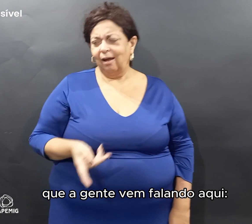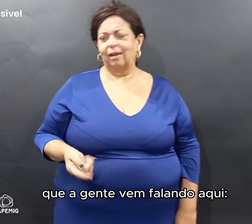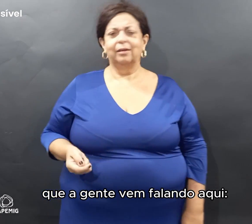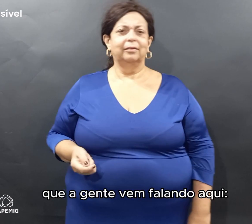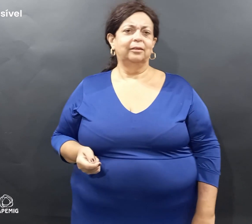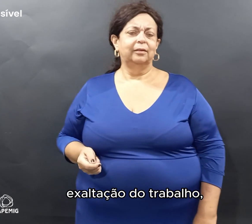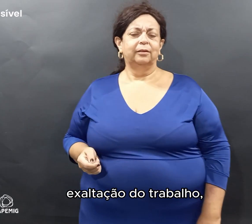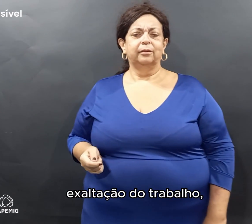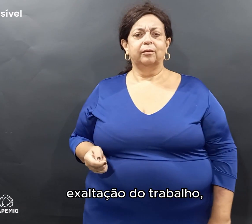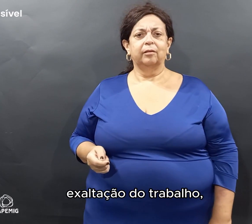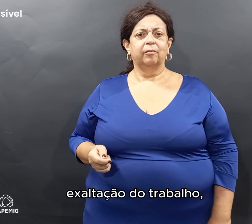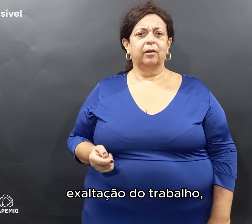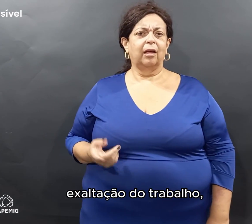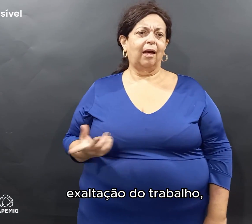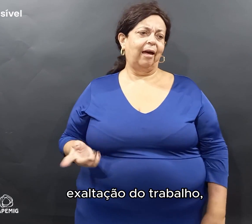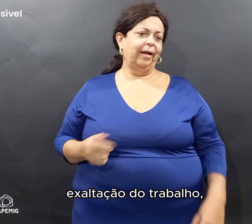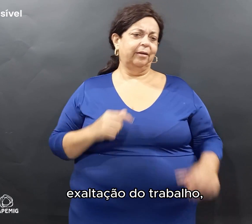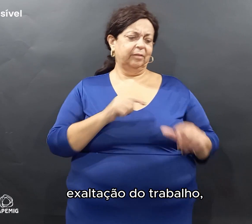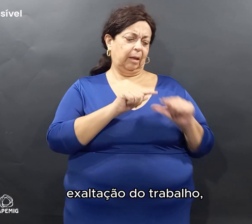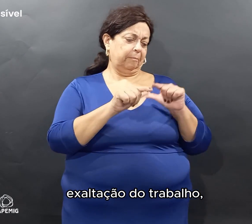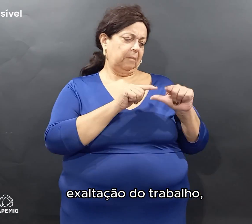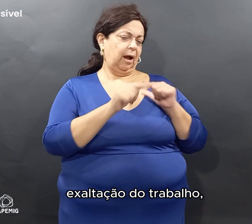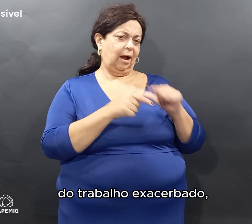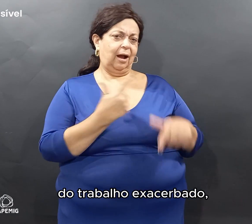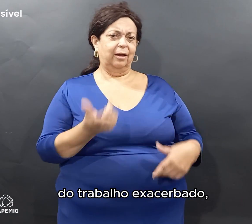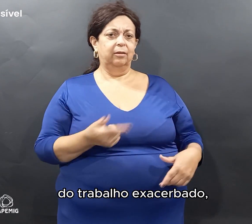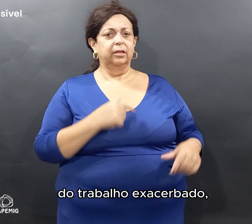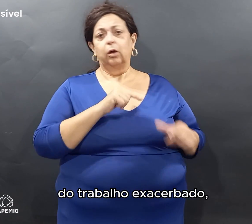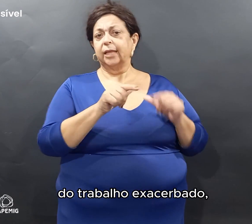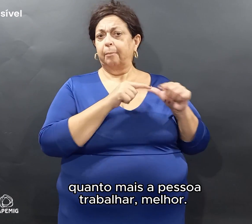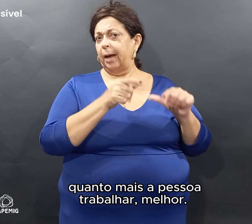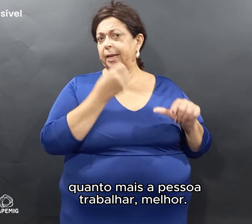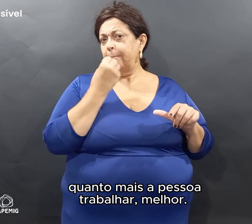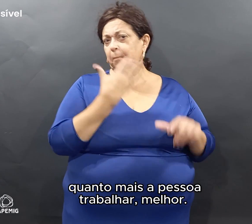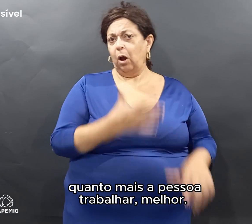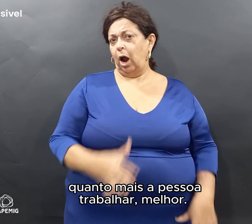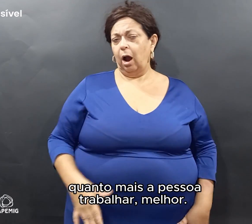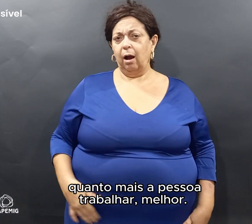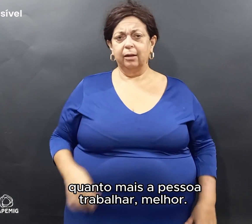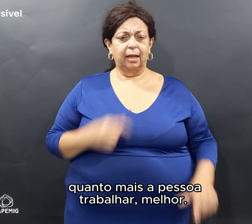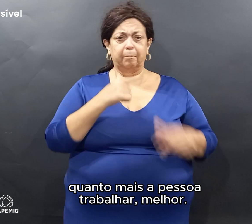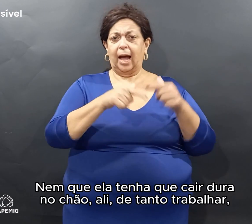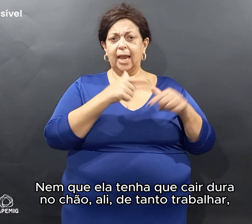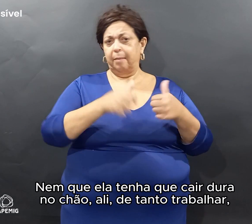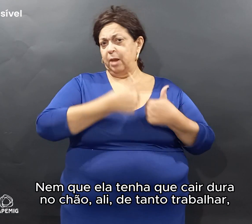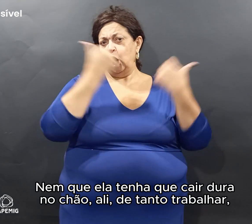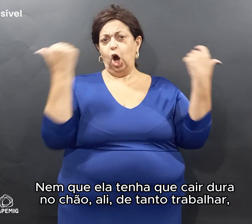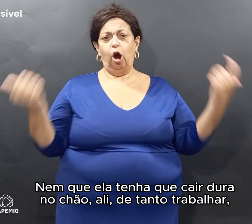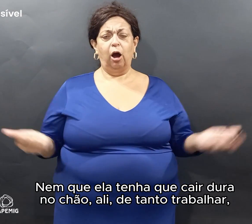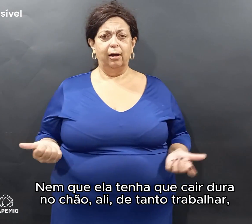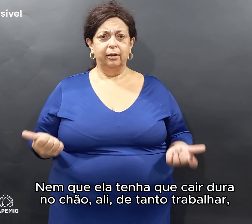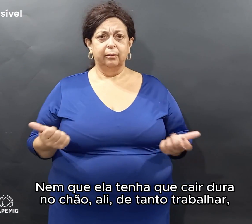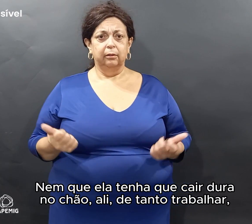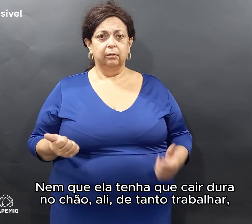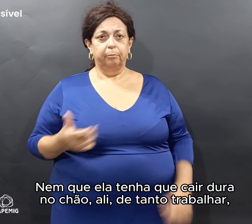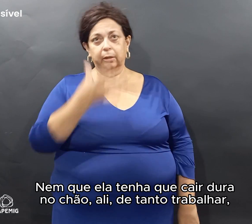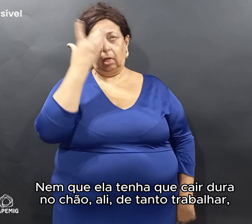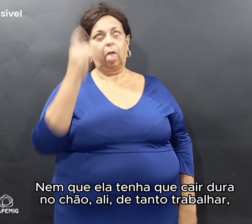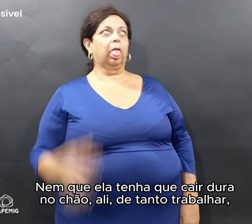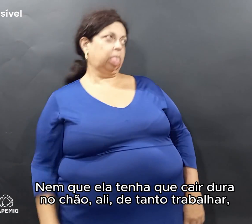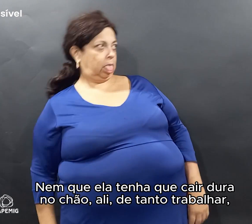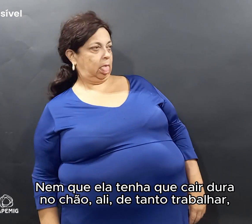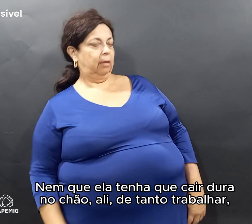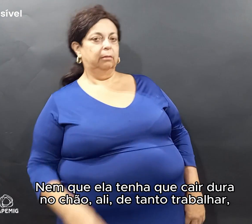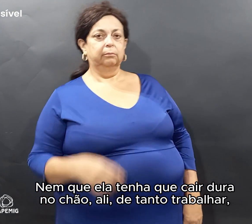aqui. Né? Exaltação do trabalho, né? Do trabalho exacerbado. Quanto mais a pessoa trabalhar, melhor. Nem que ela tenha que cair dura